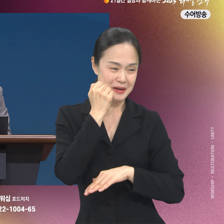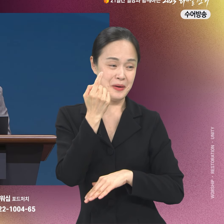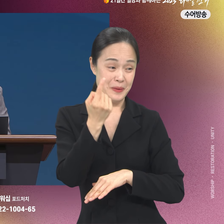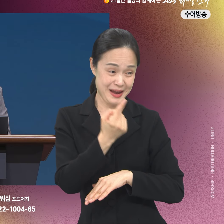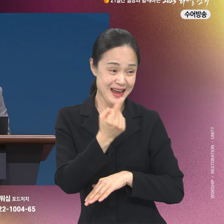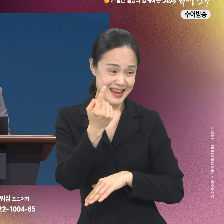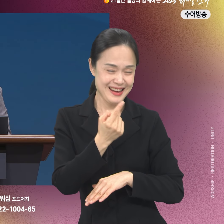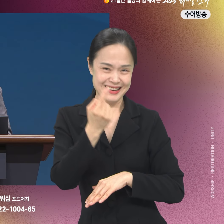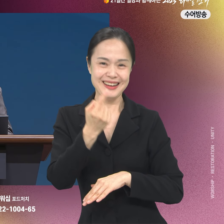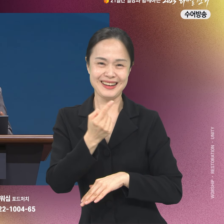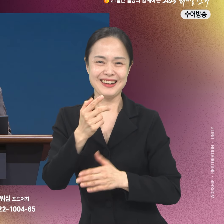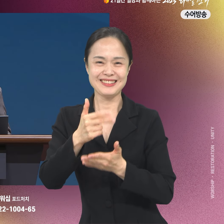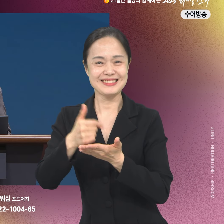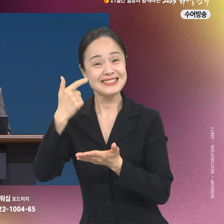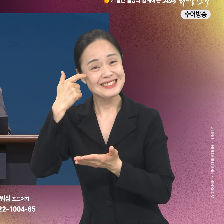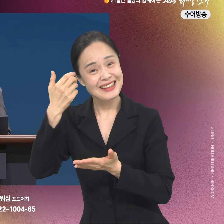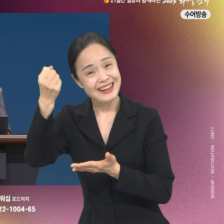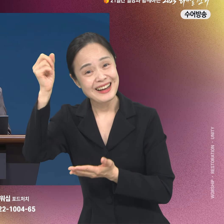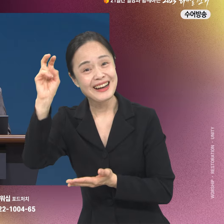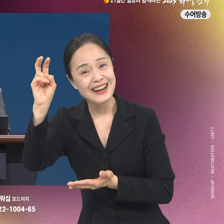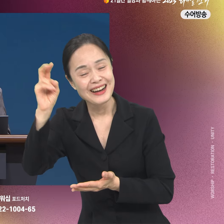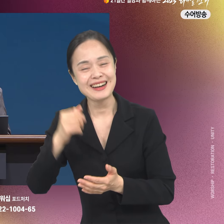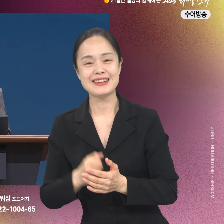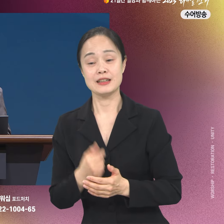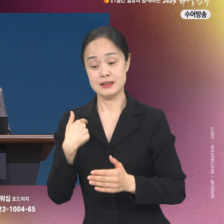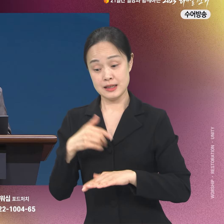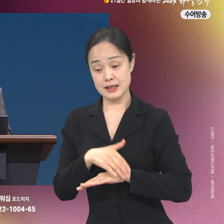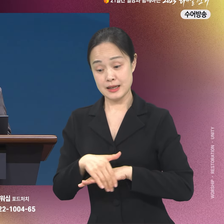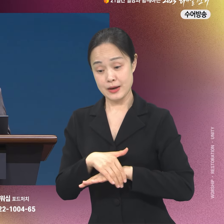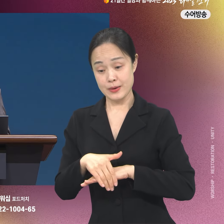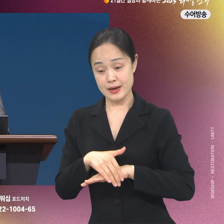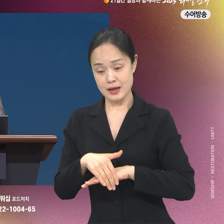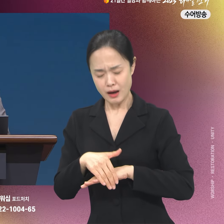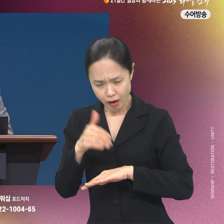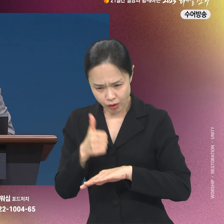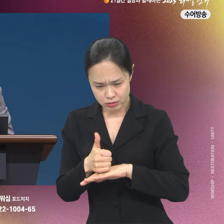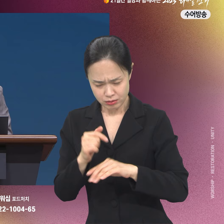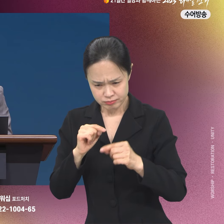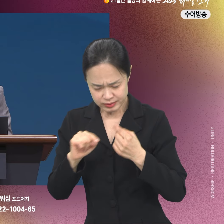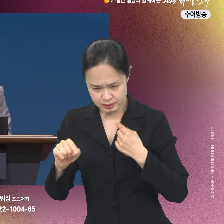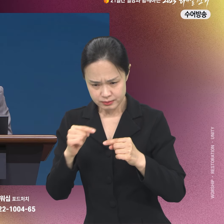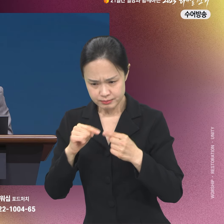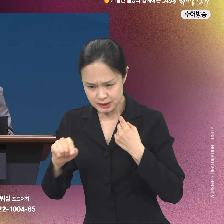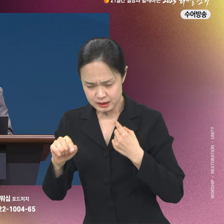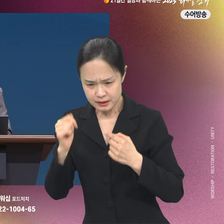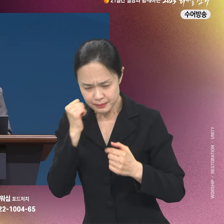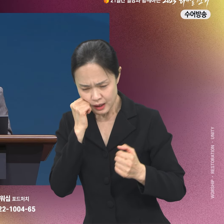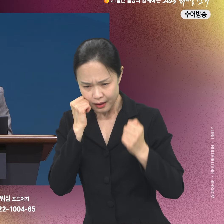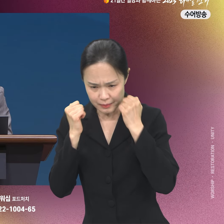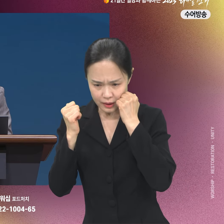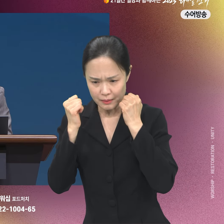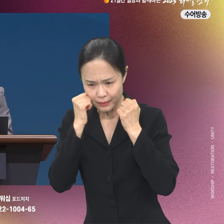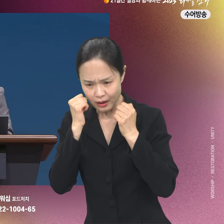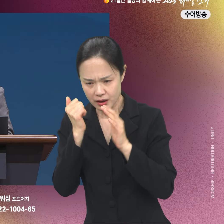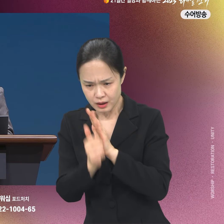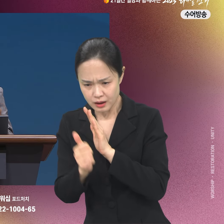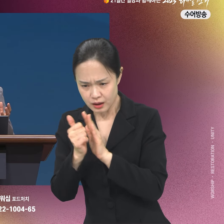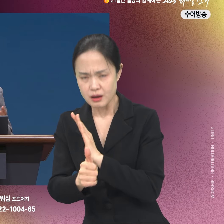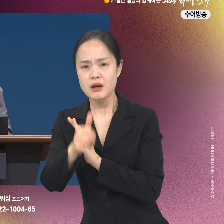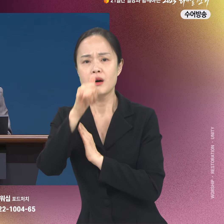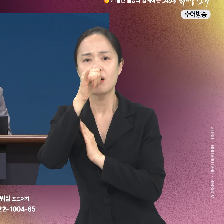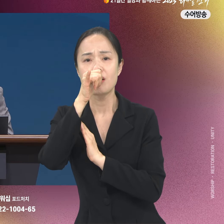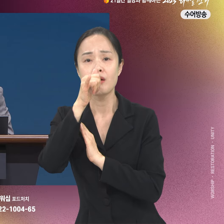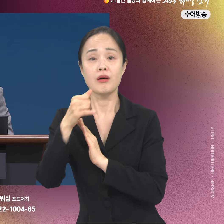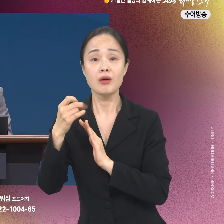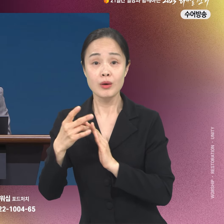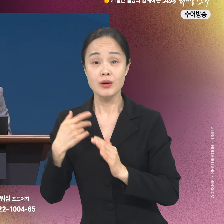시작합니다. 그리고 주변 누구한테도 응원과 지지를 받지 못했어요. 그걸 왜 하냐. 그리고 게다가 제가